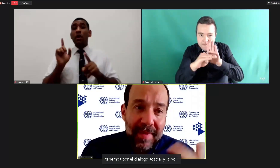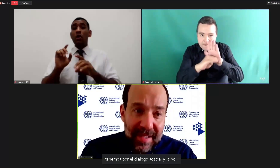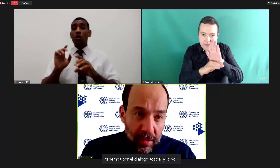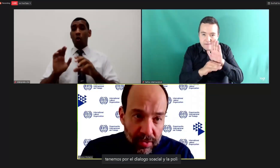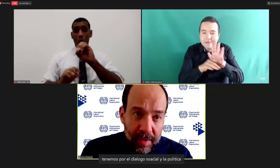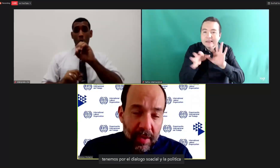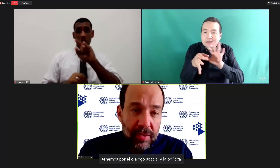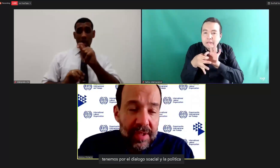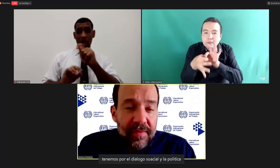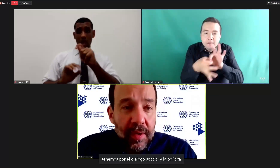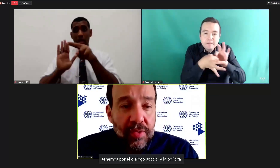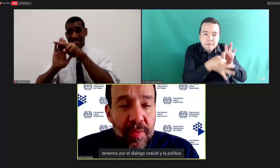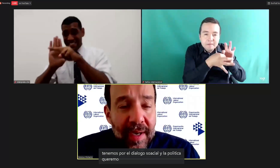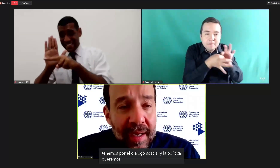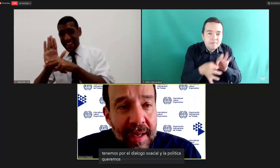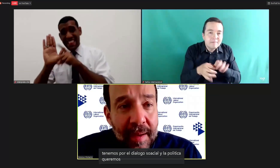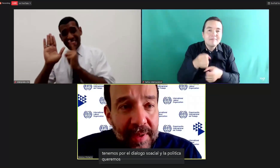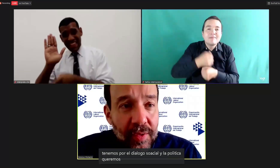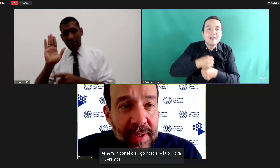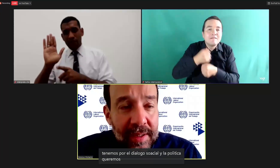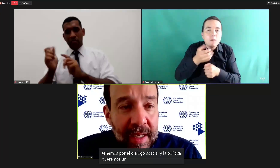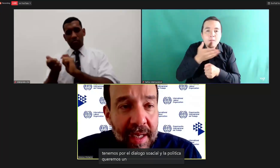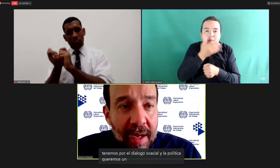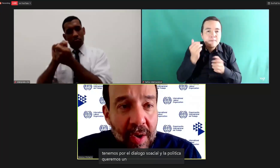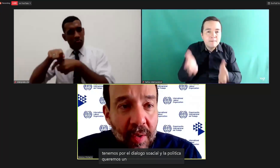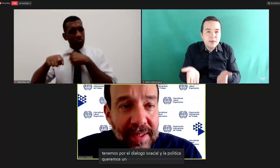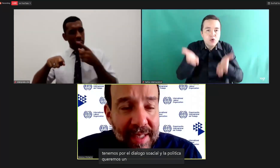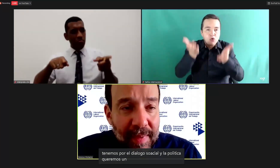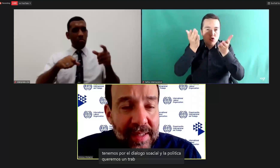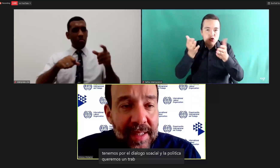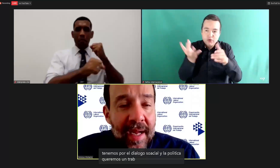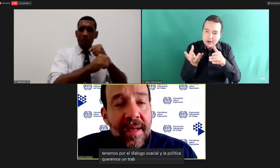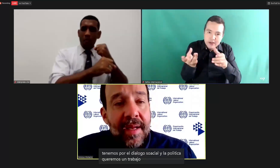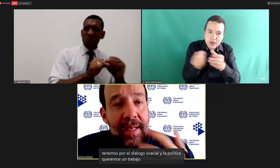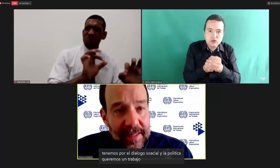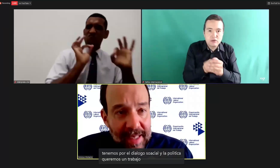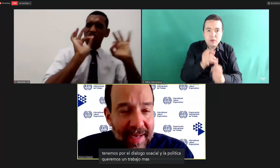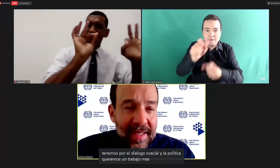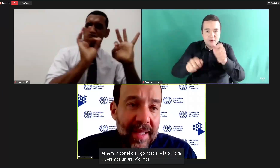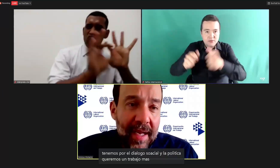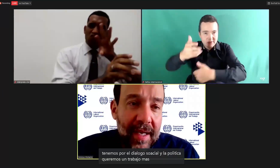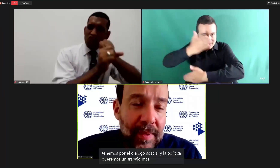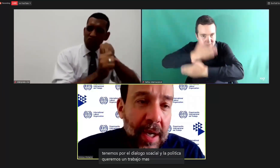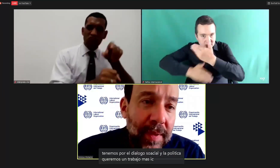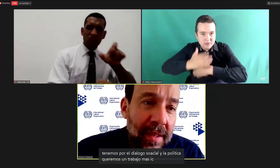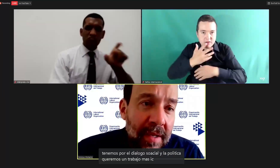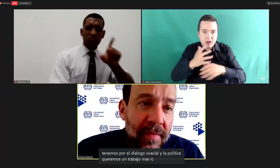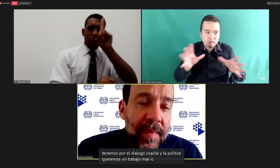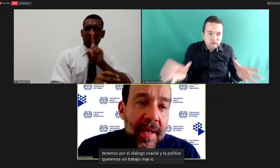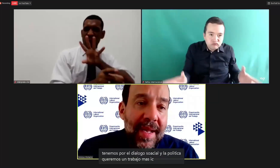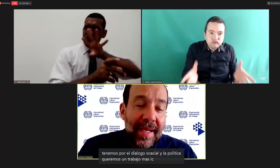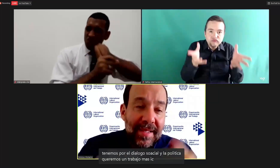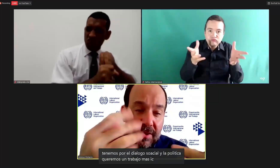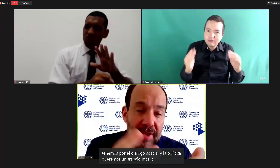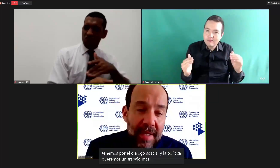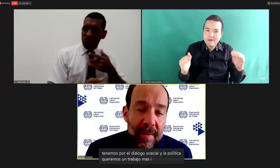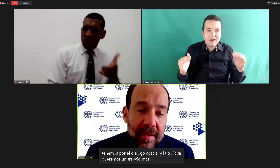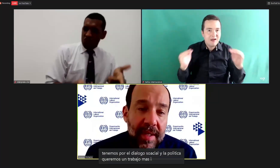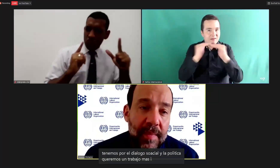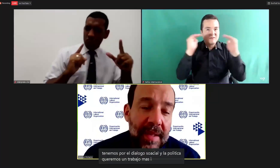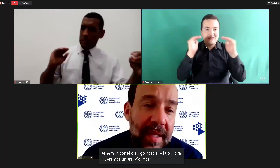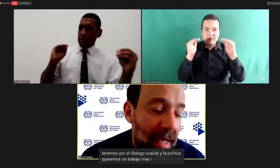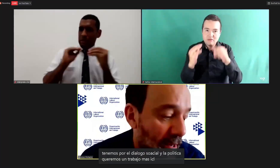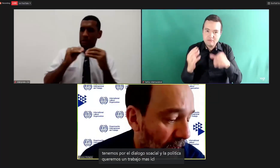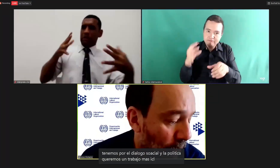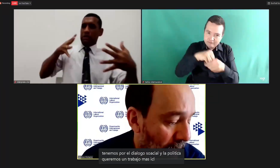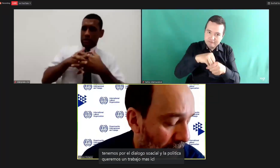mejor, que sea más inclusivo, incluso para personas con discapacidad, que sea más equitativo y que sea sostenible,